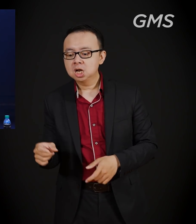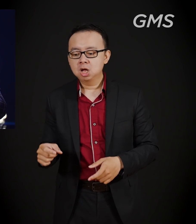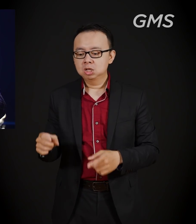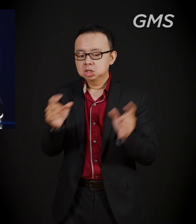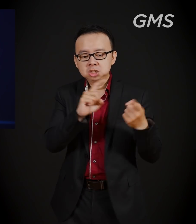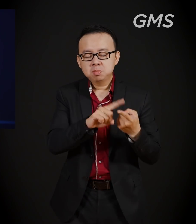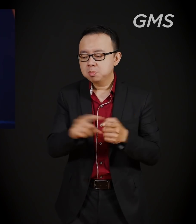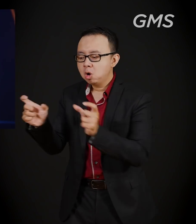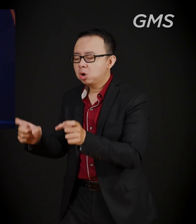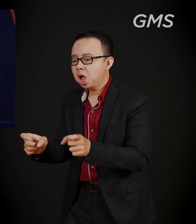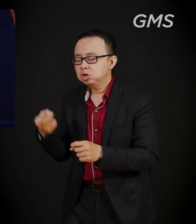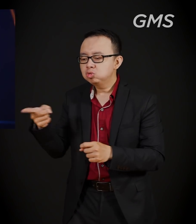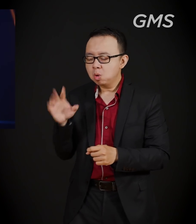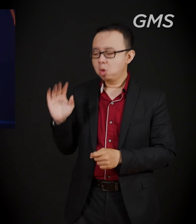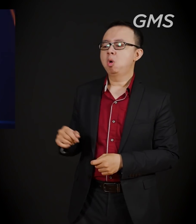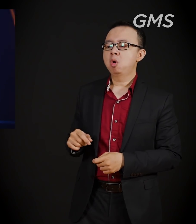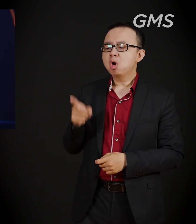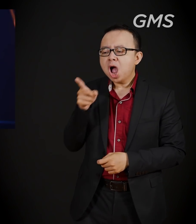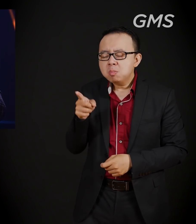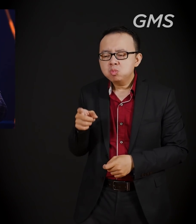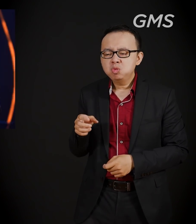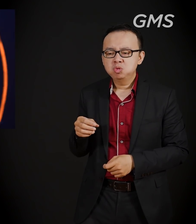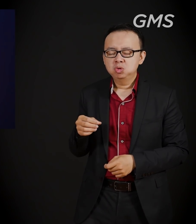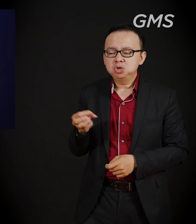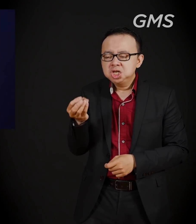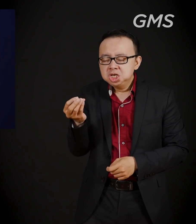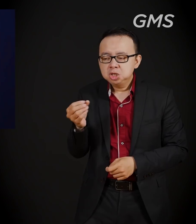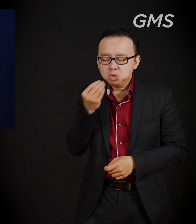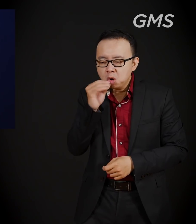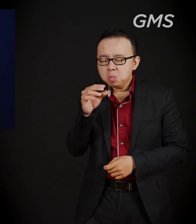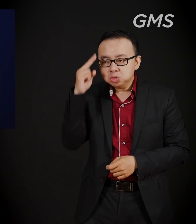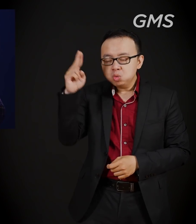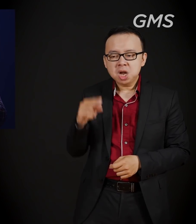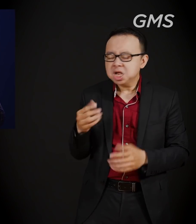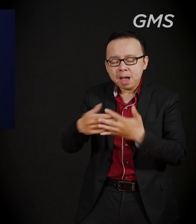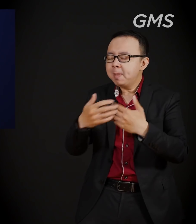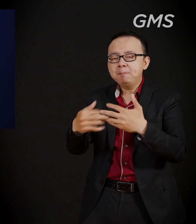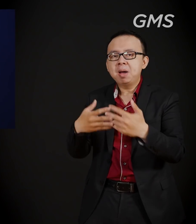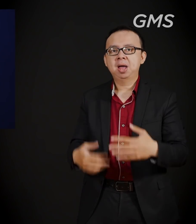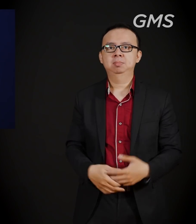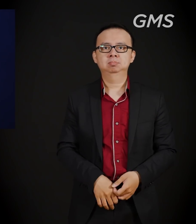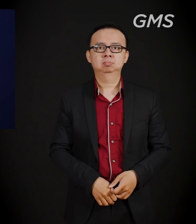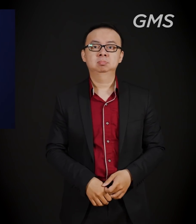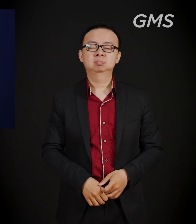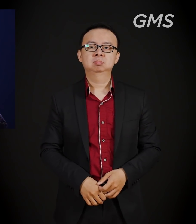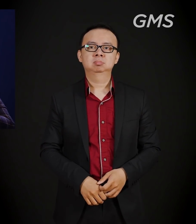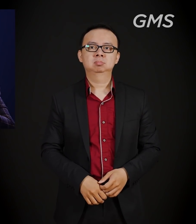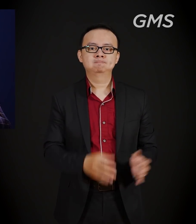Tuhan. Ya karena itu yang kita alami dalam hidup kita. Amin. Yang kedua, pikiran kita harus selalu